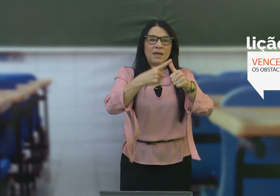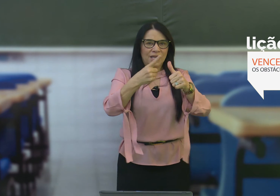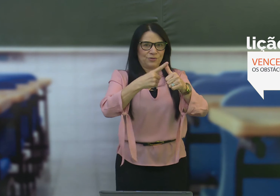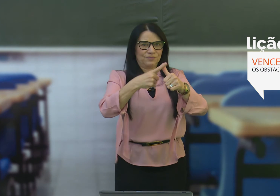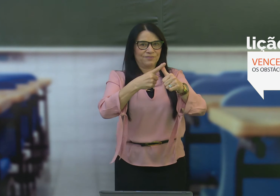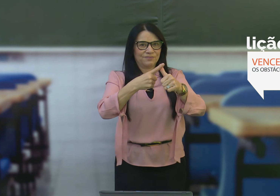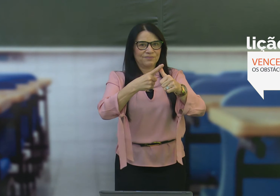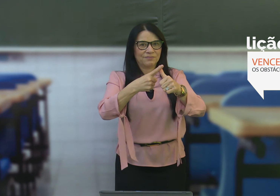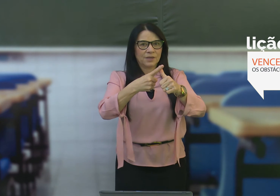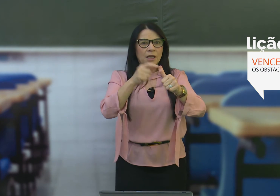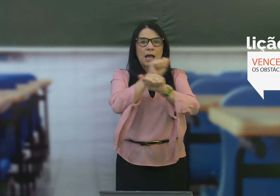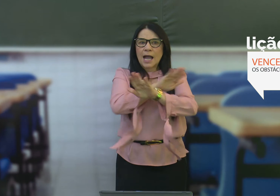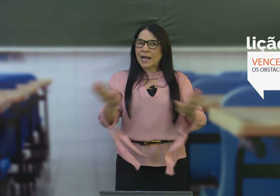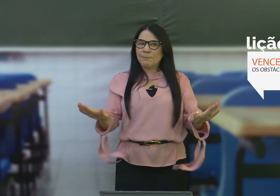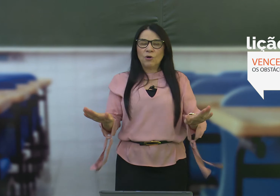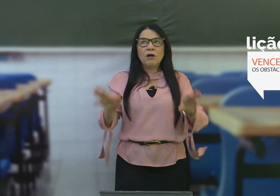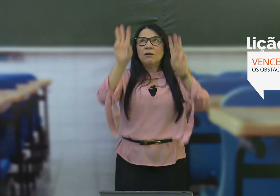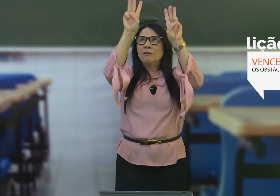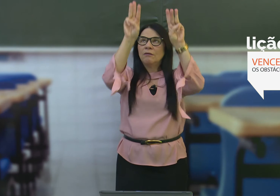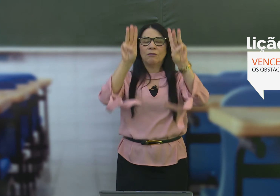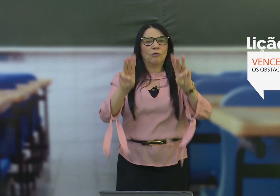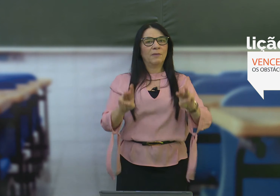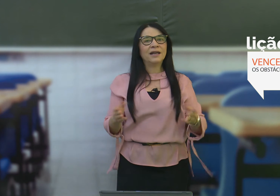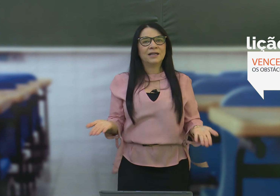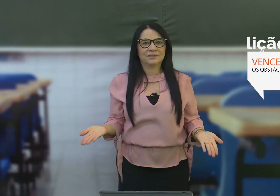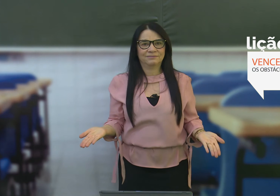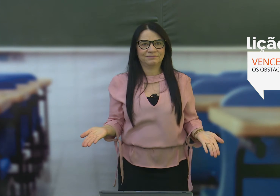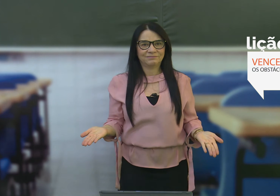Primeiro, acabou o maná.